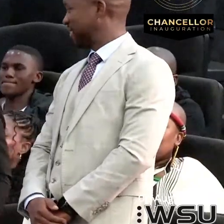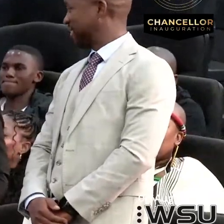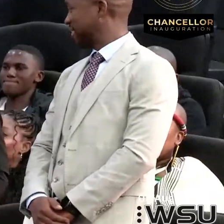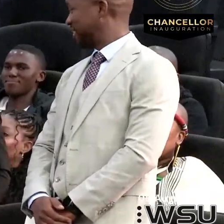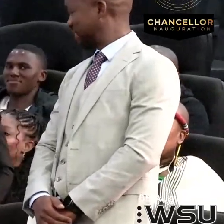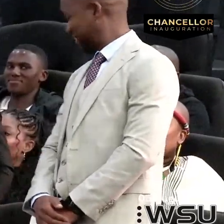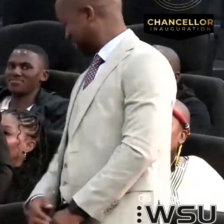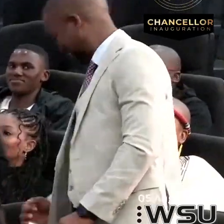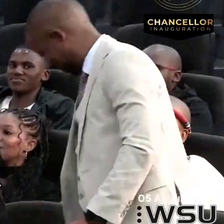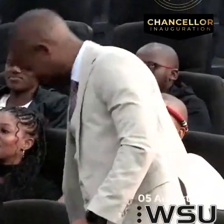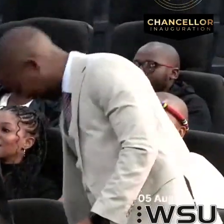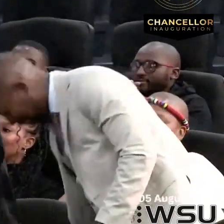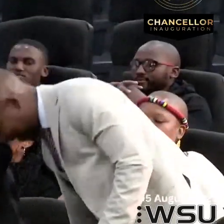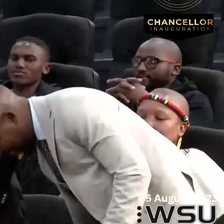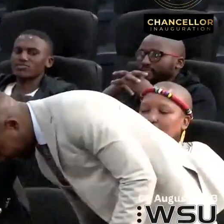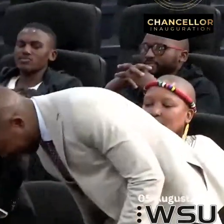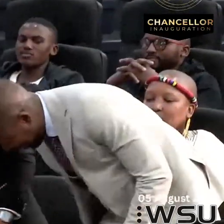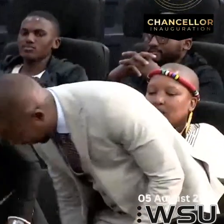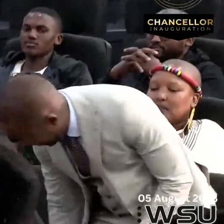ningahlala phansi ke